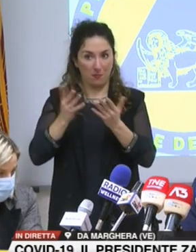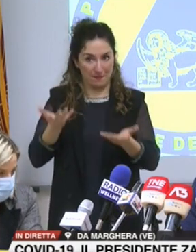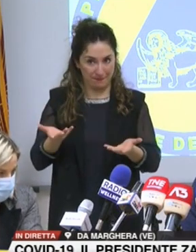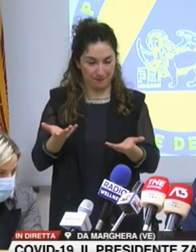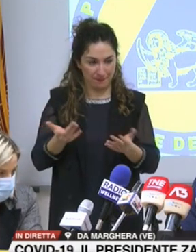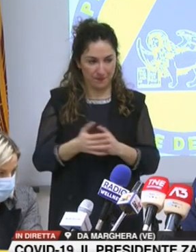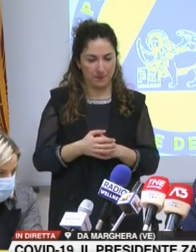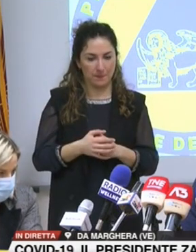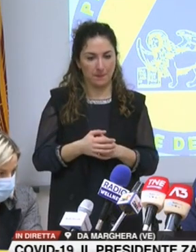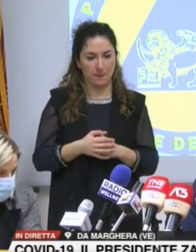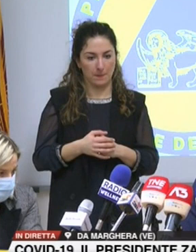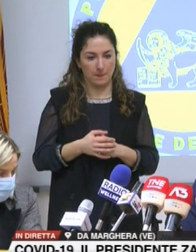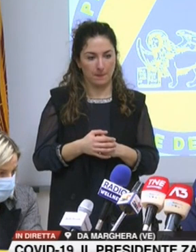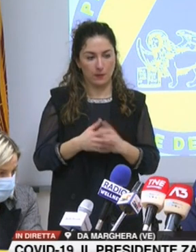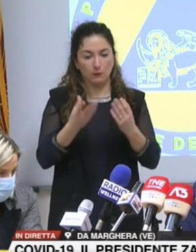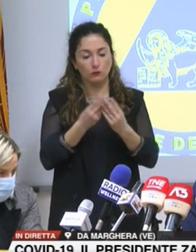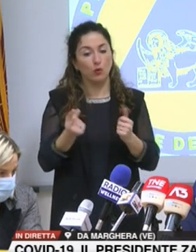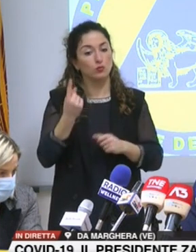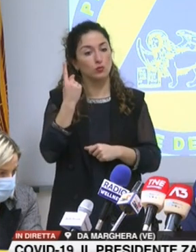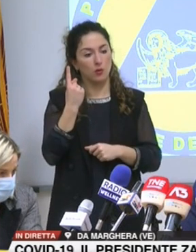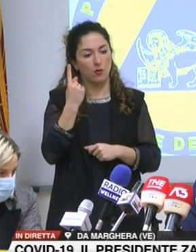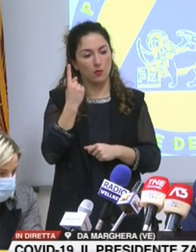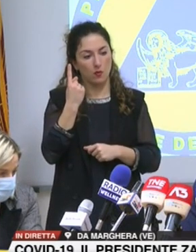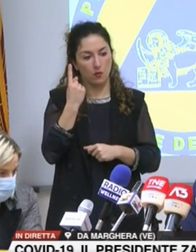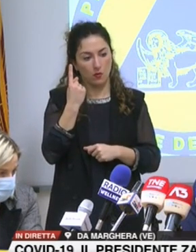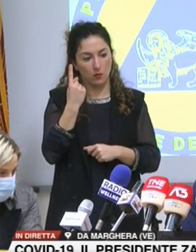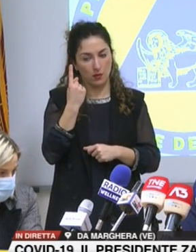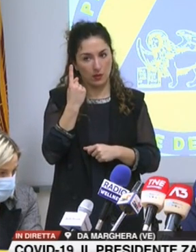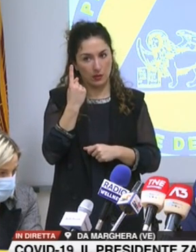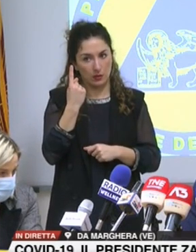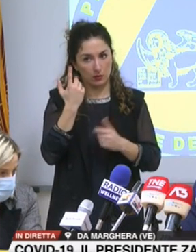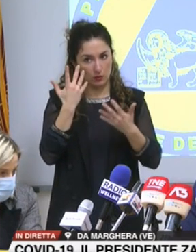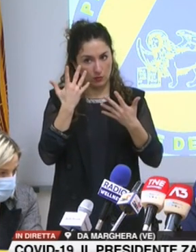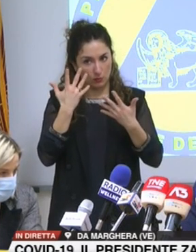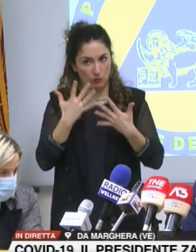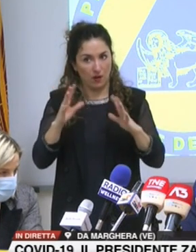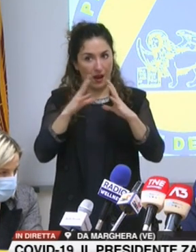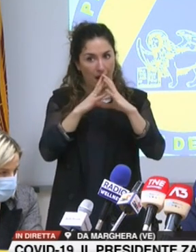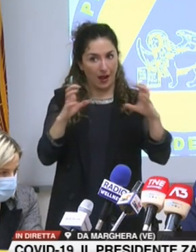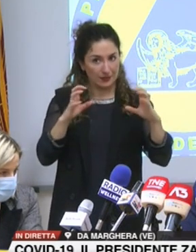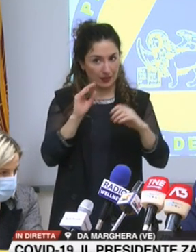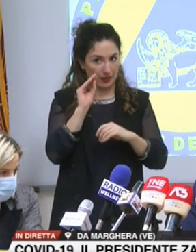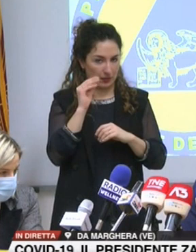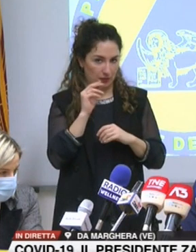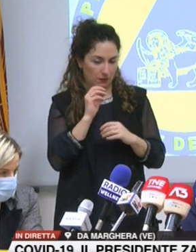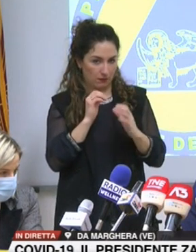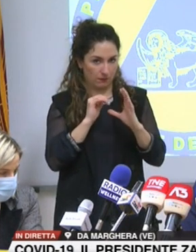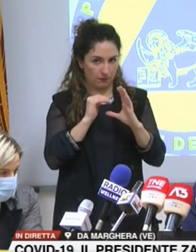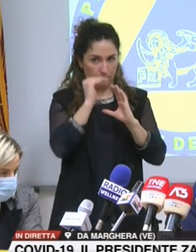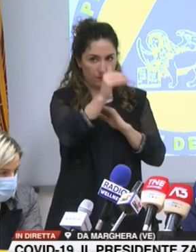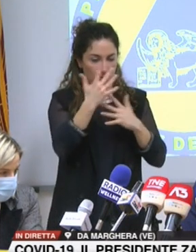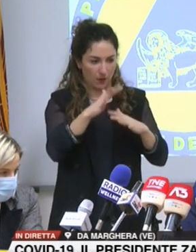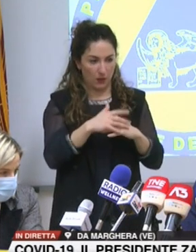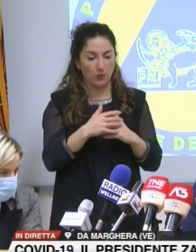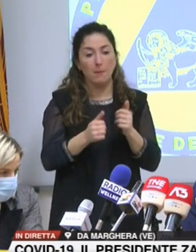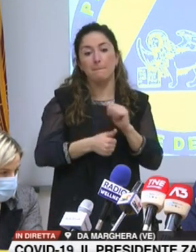E una delle soluzioni che stiamo pensando, ma che come abbiamo già scritto anche alle nostre aziende, è quello di cominciare a